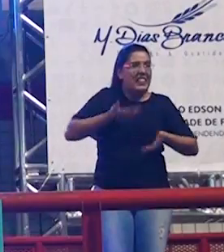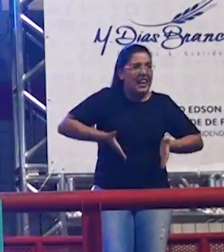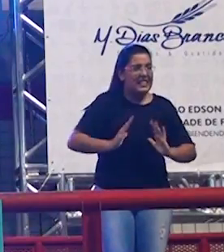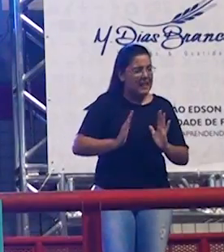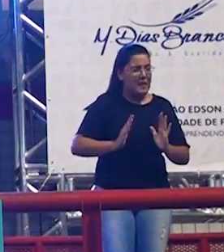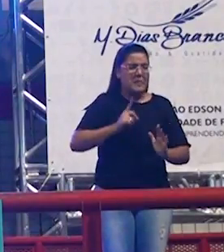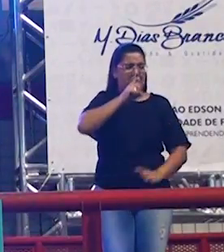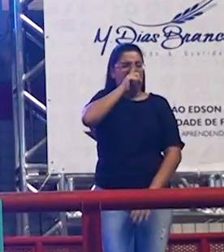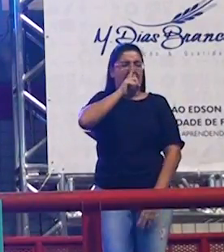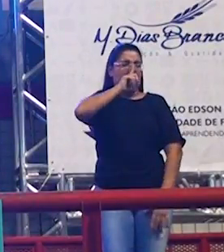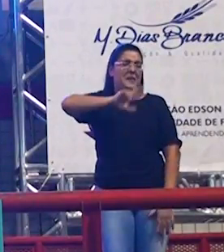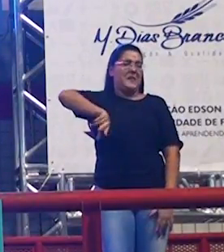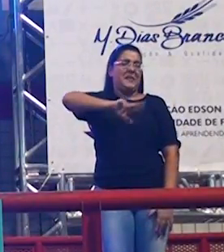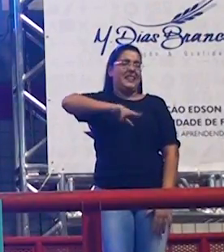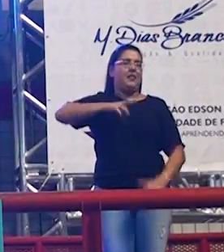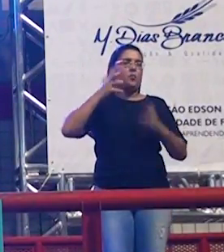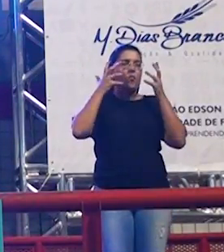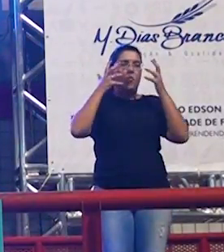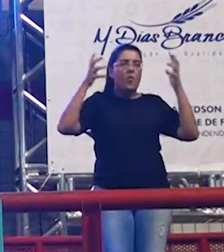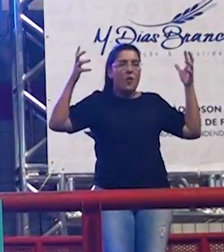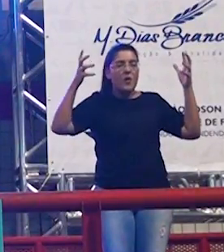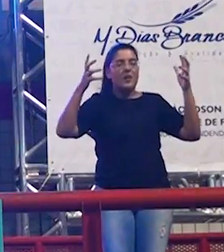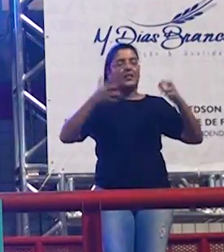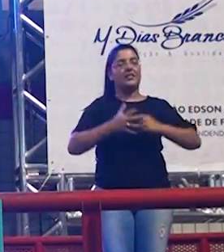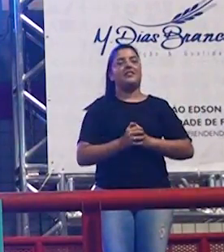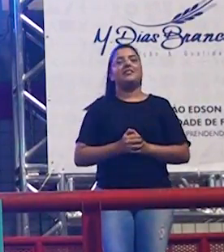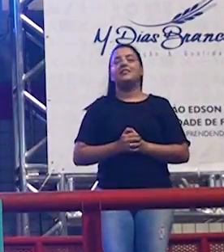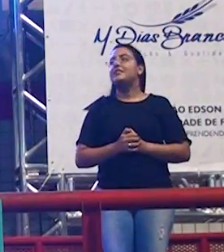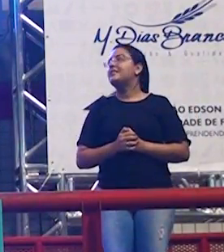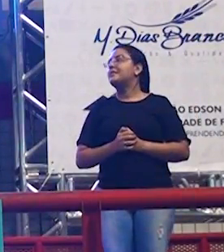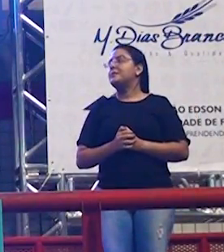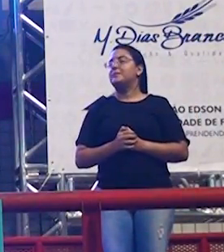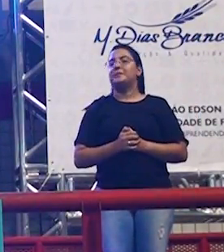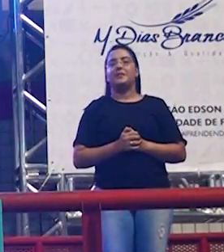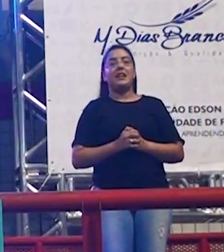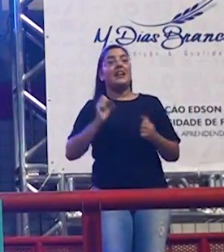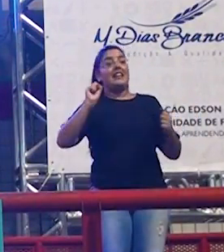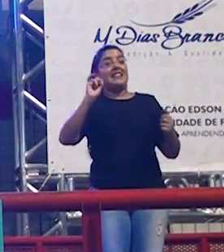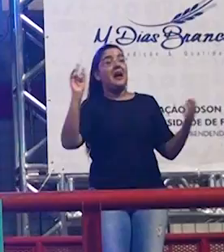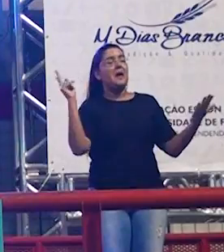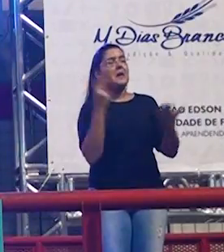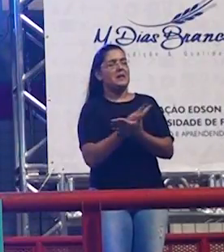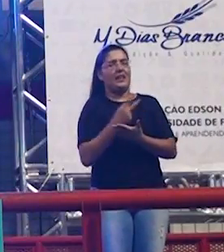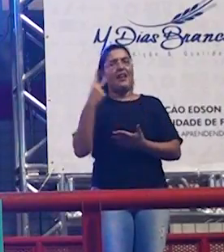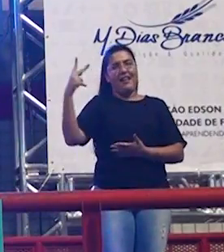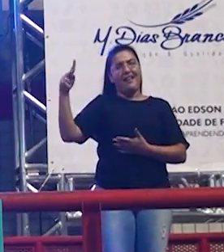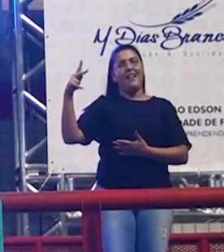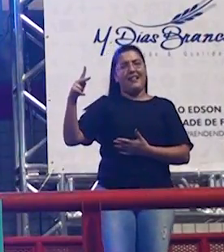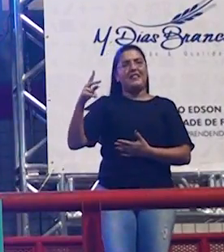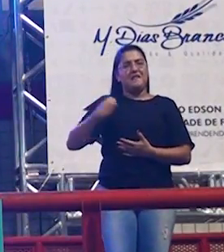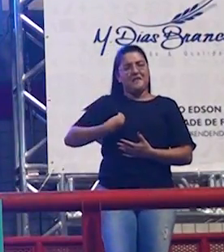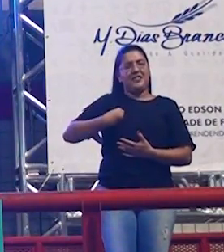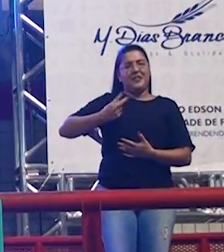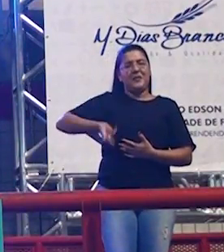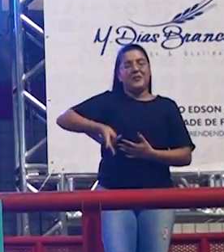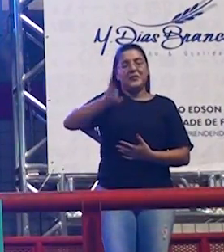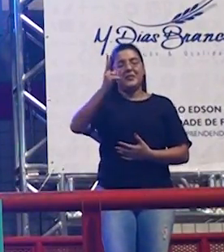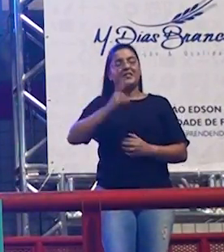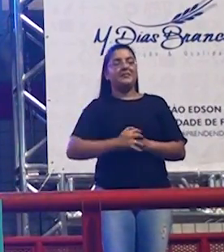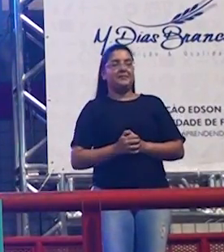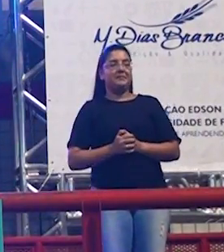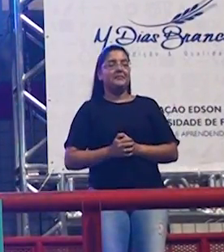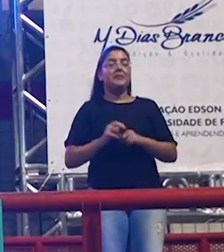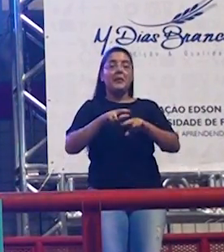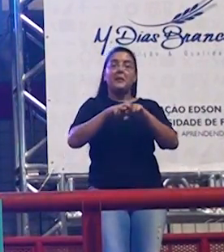certo? É por isso que eu sempre, quando viajo, eu boto o cearense na janela. Se acontecer qualquer coisa, escapa, certo? Então,